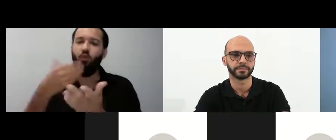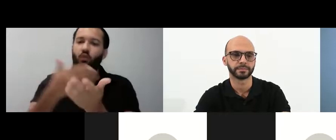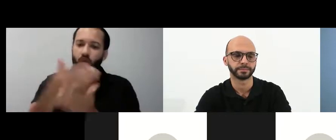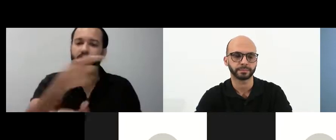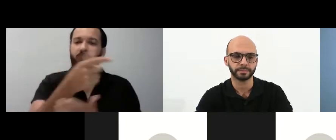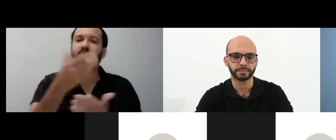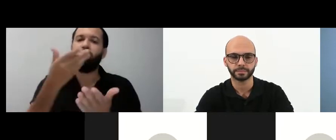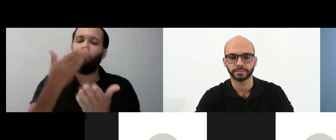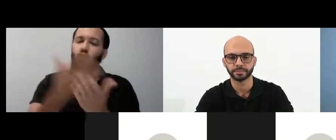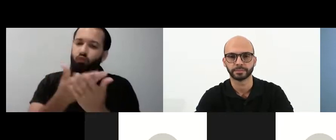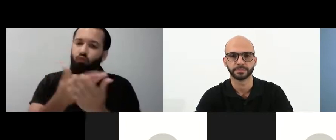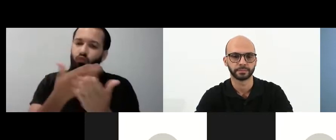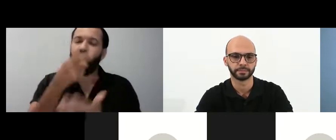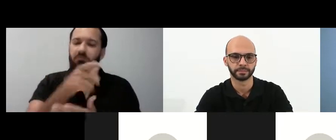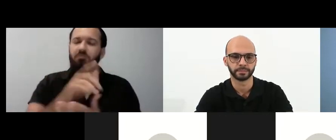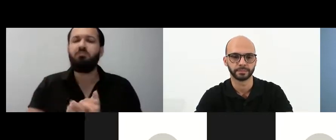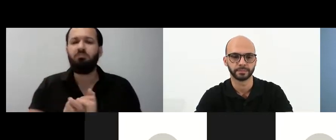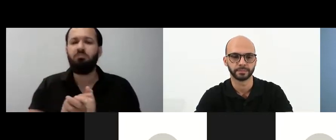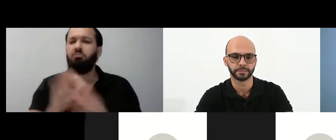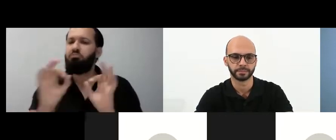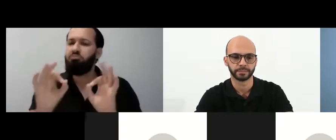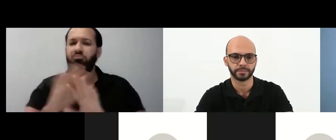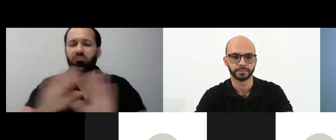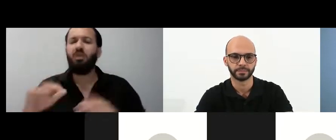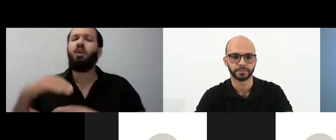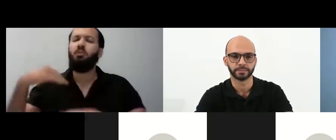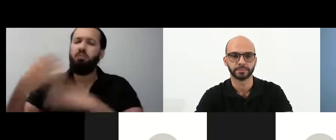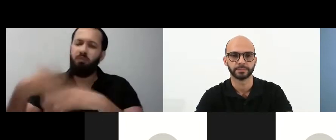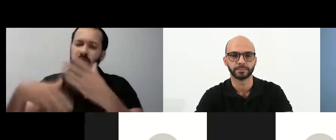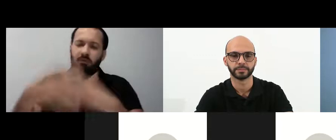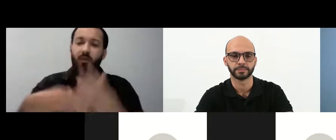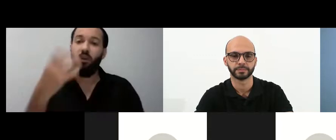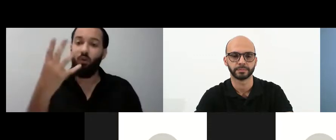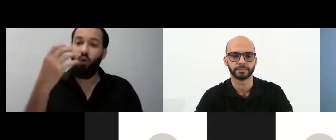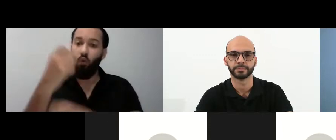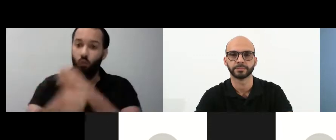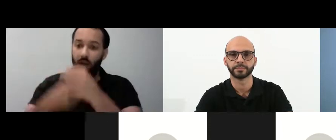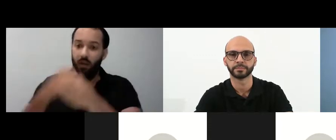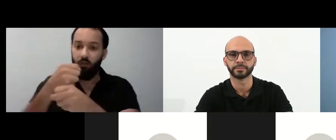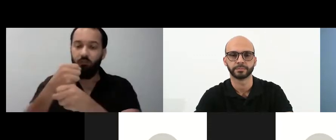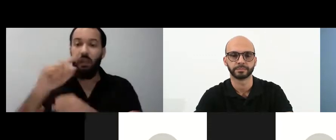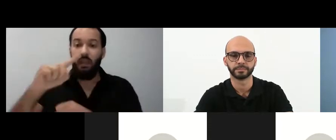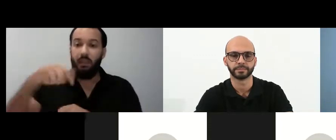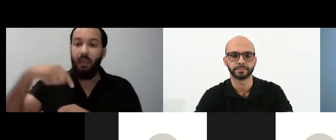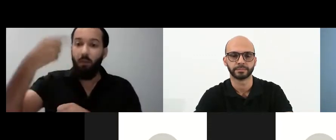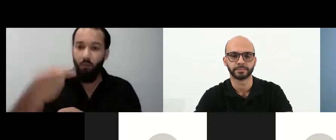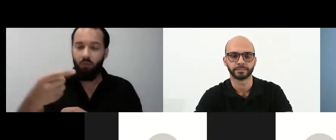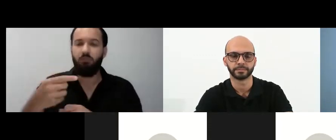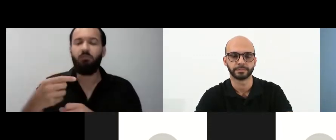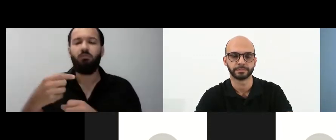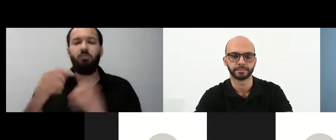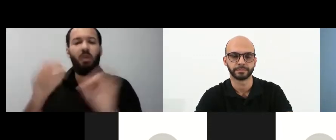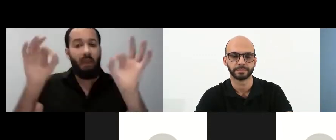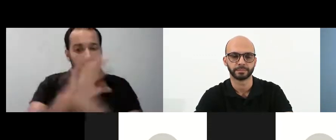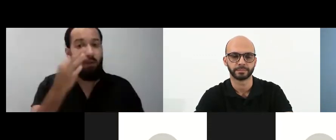Letras Libras, na minha faculdade, eu estudando, eu continuei estudando durante 4 anos a minha